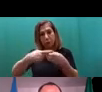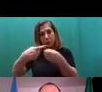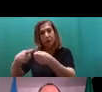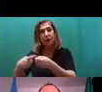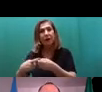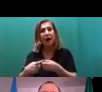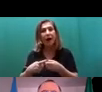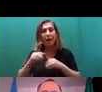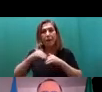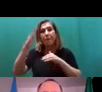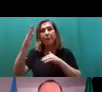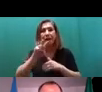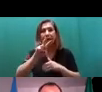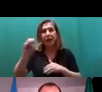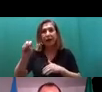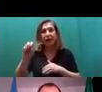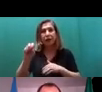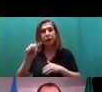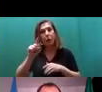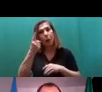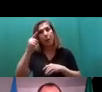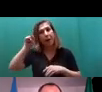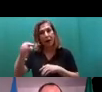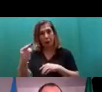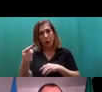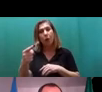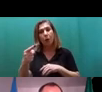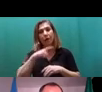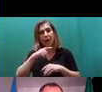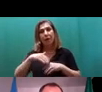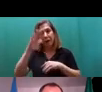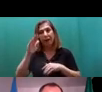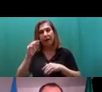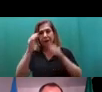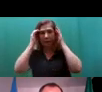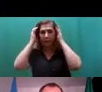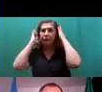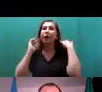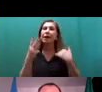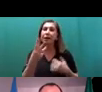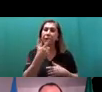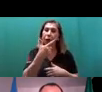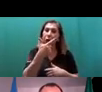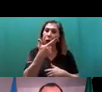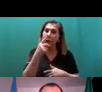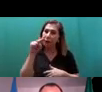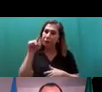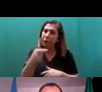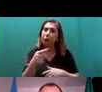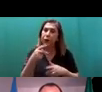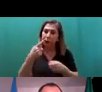entre 500 mil e 1 milhão de habitantes. Nessas 2 mil cidades, é